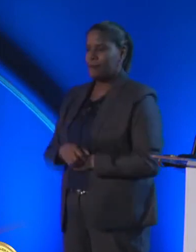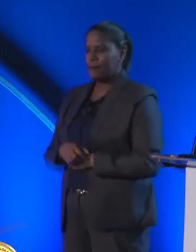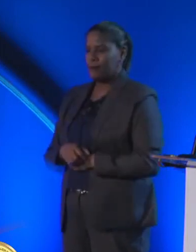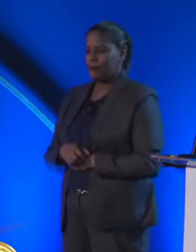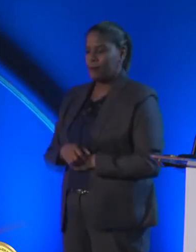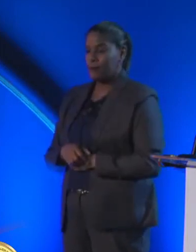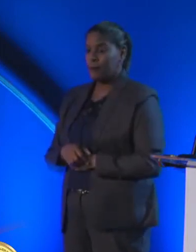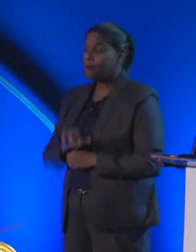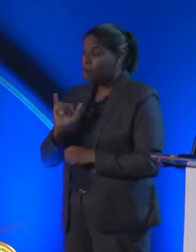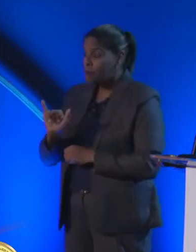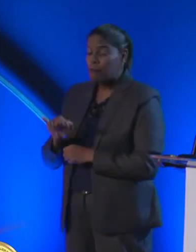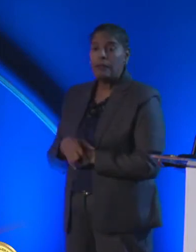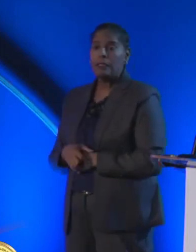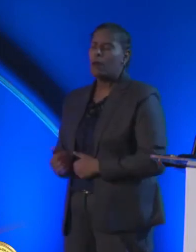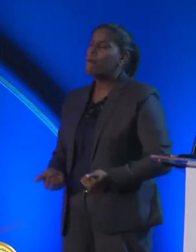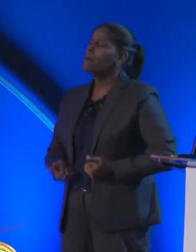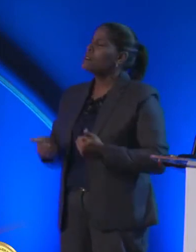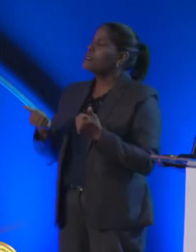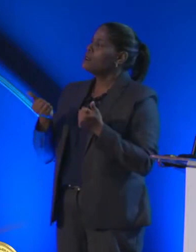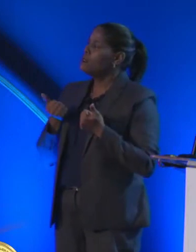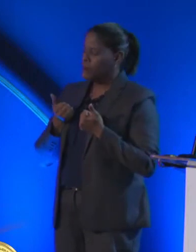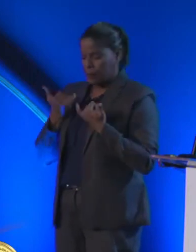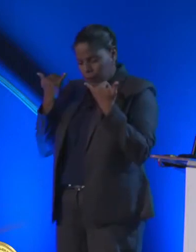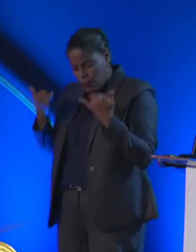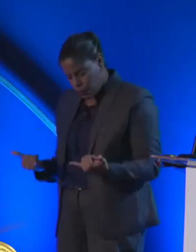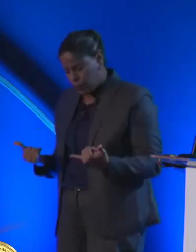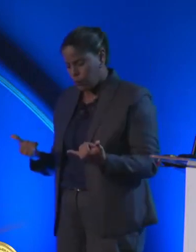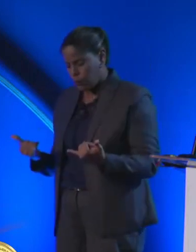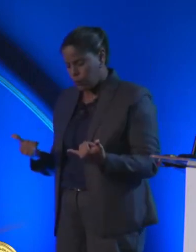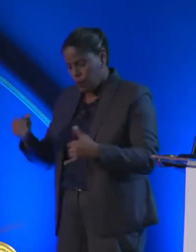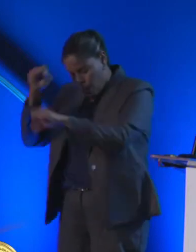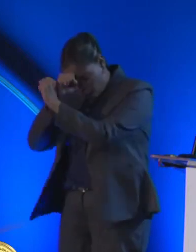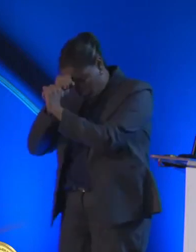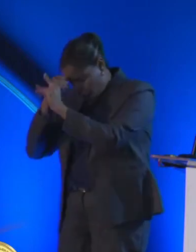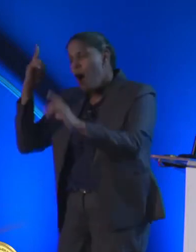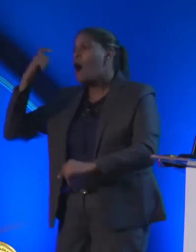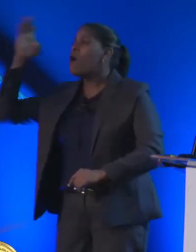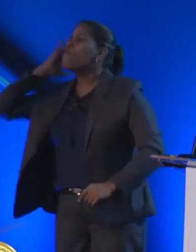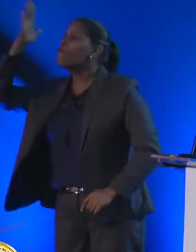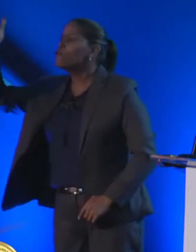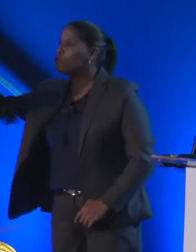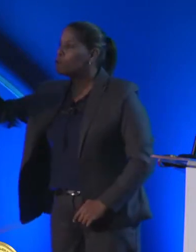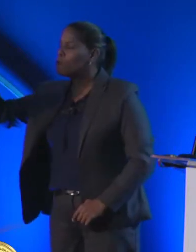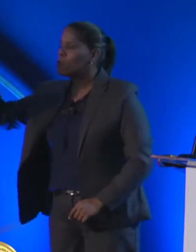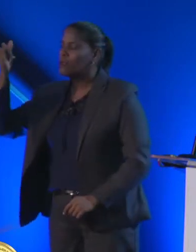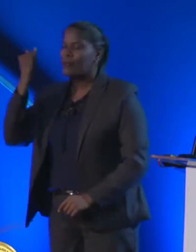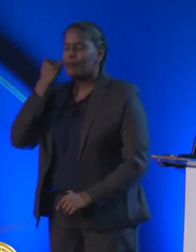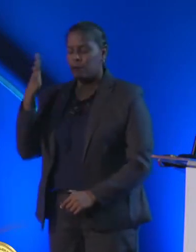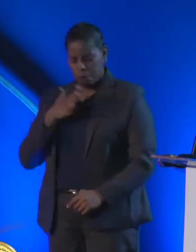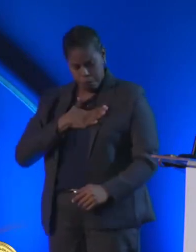es posible vivir el presente y soñar el futuro sin el